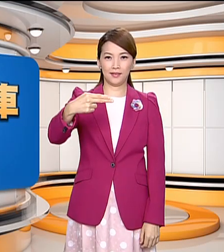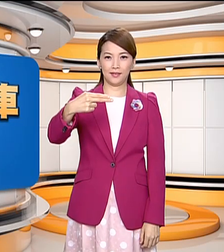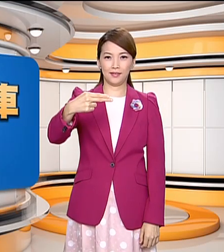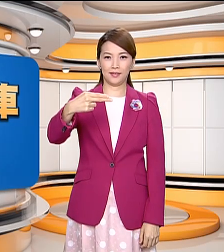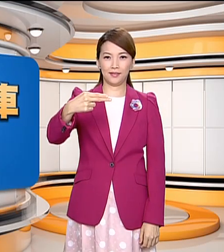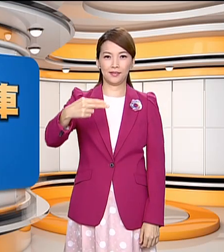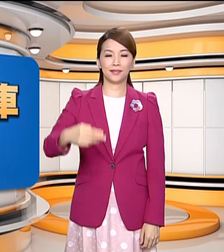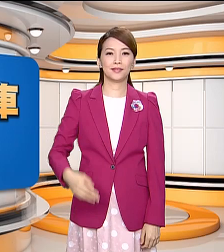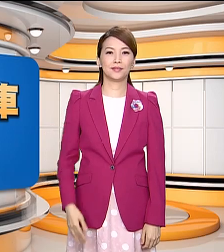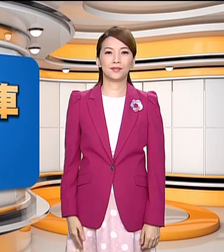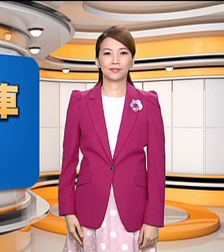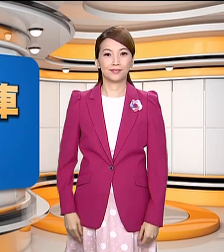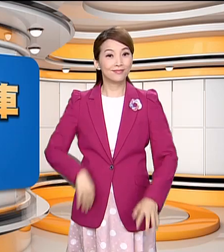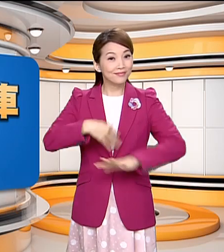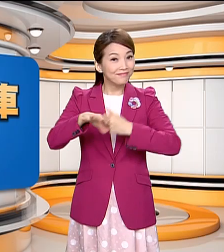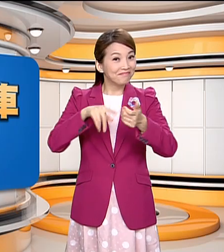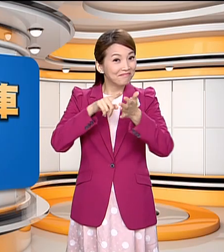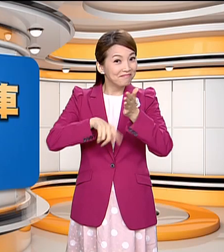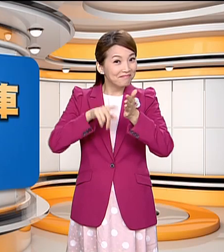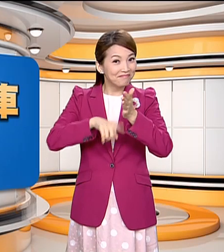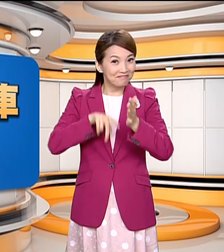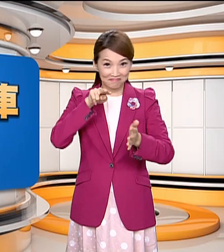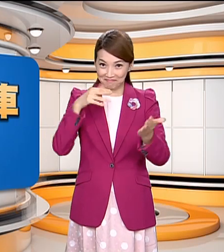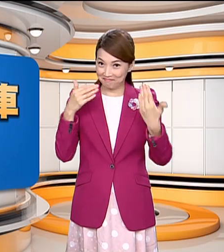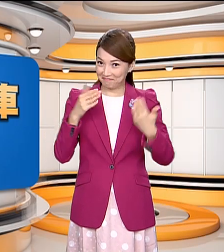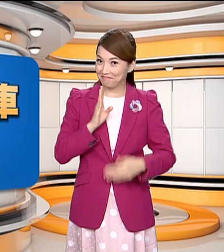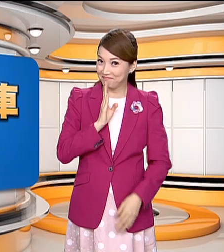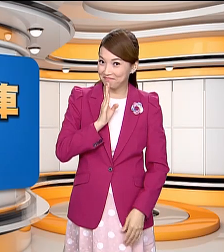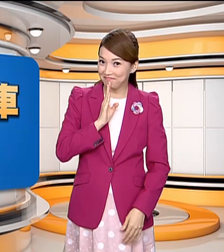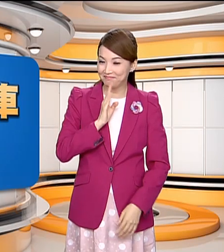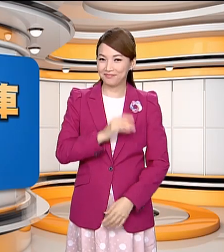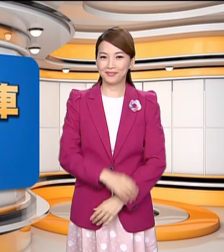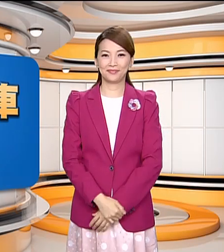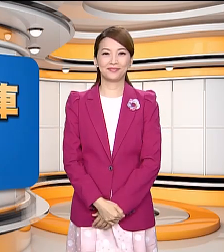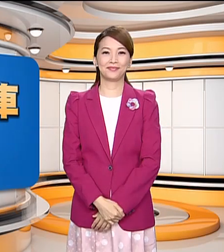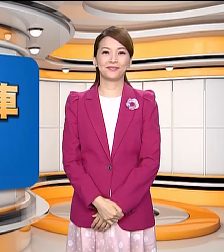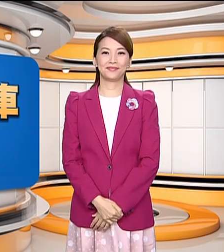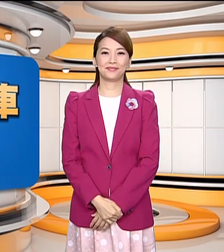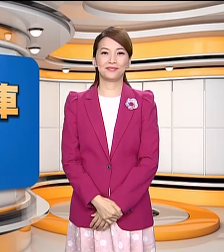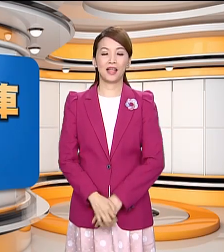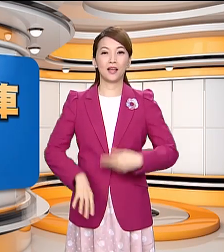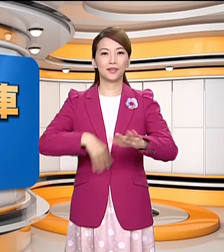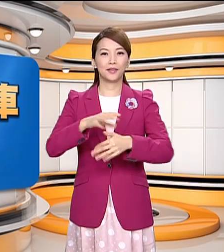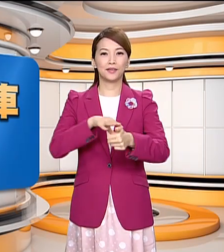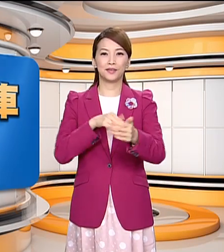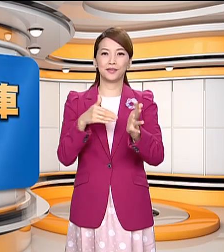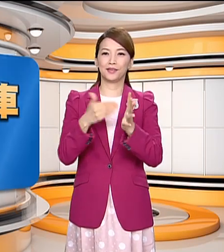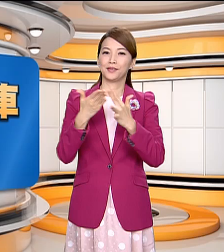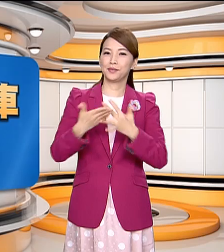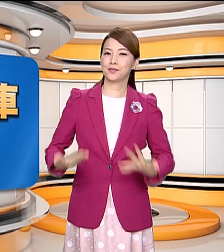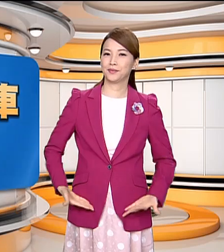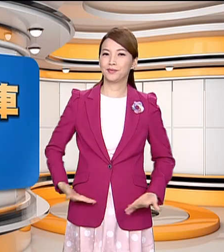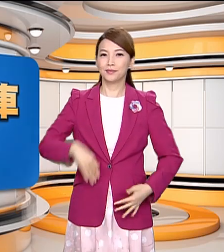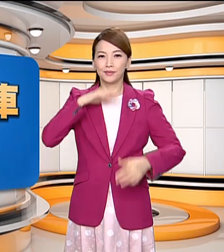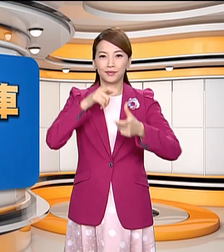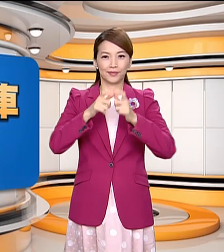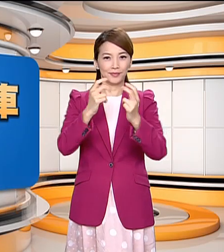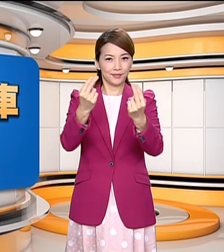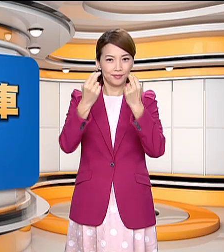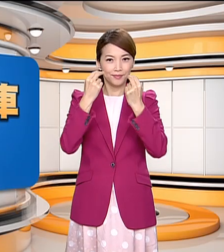文 H， 这样的比法是不是简单明了呢？学完手语我们休息一下，稍后